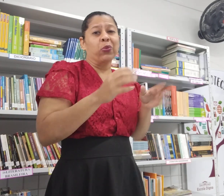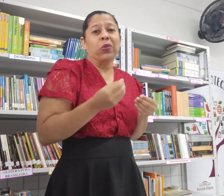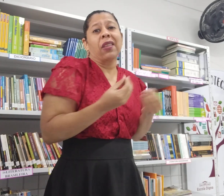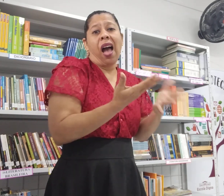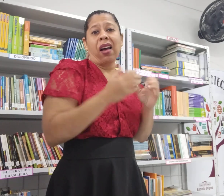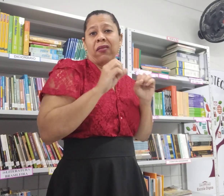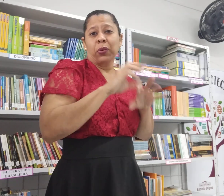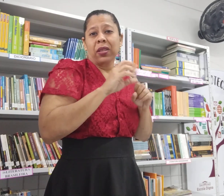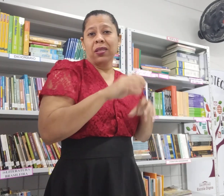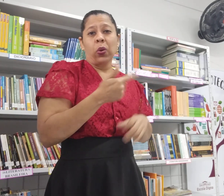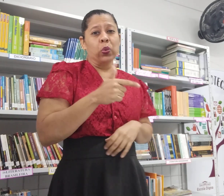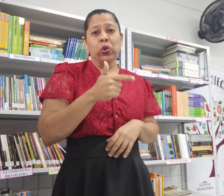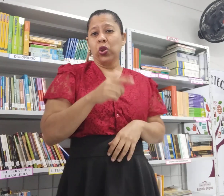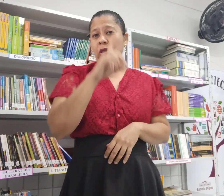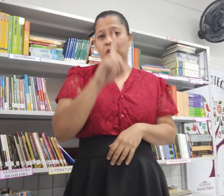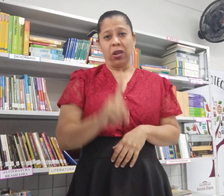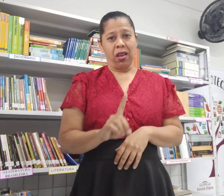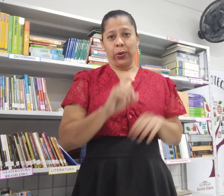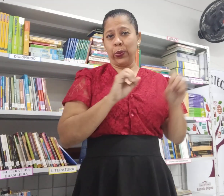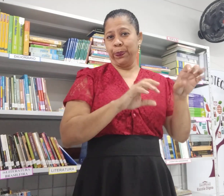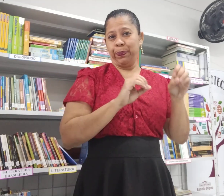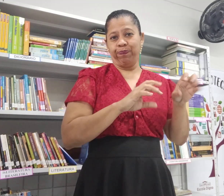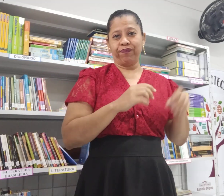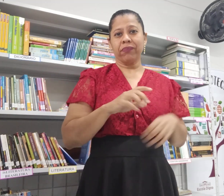e não eram considerados cidadãos.